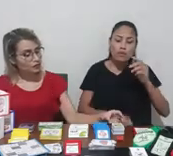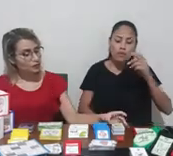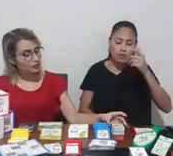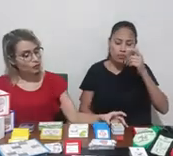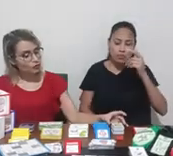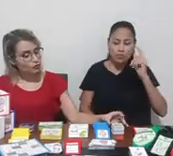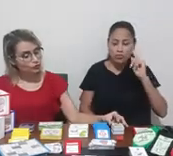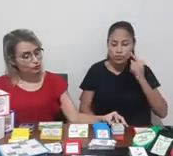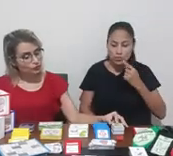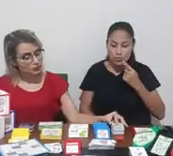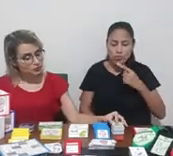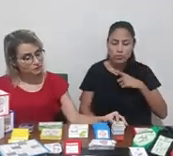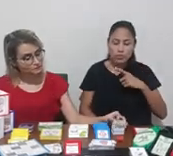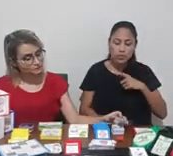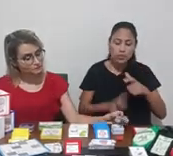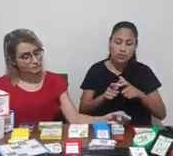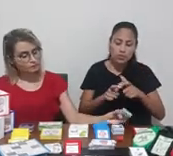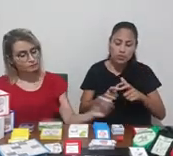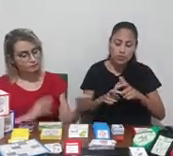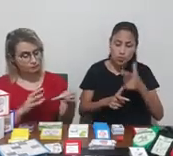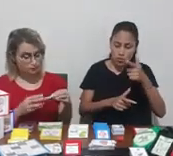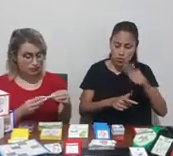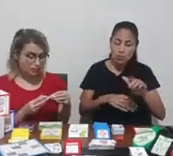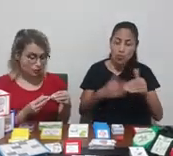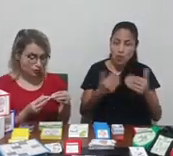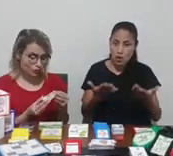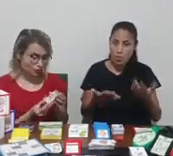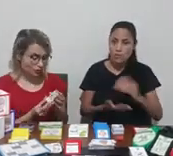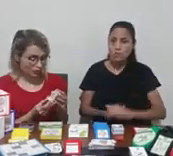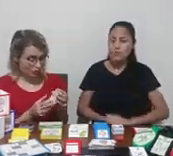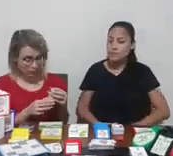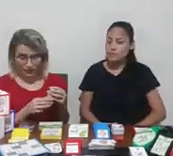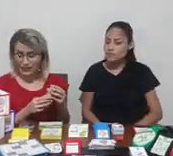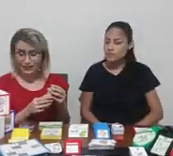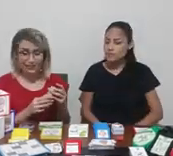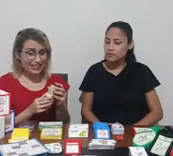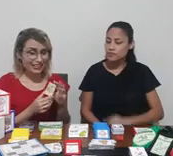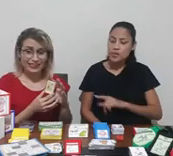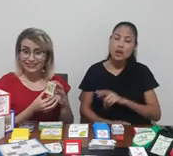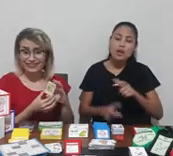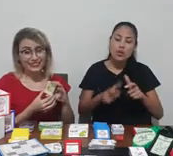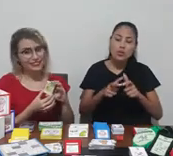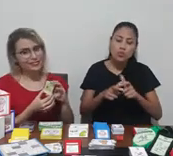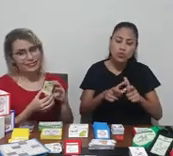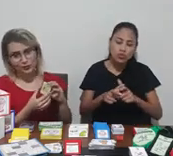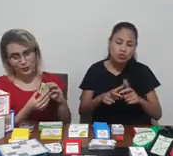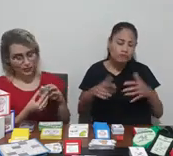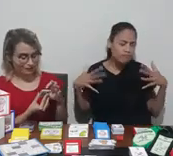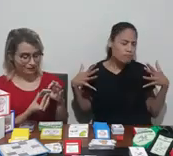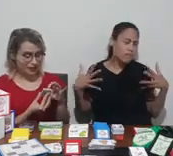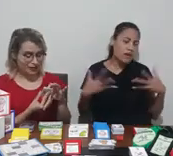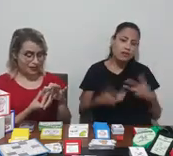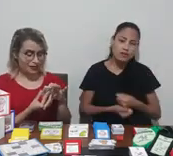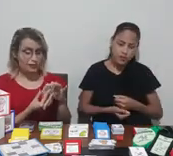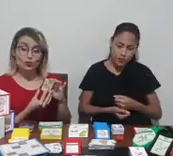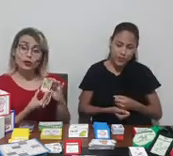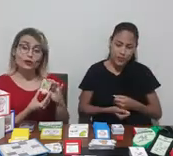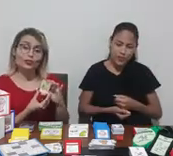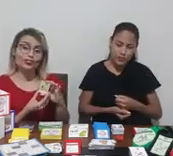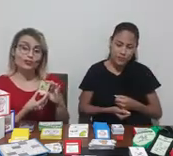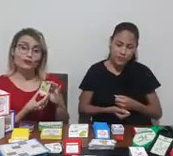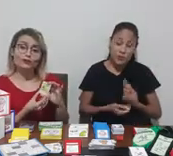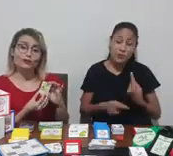vai ter aqui um outro jogo também. Esse jogo aqui, ele é sensacional. Esse